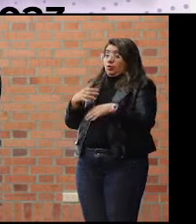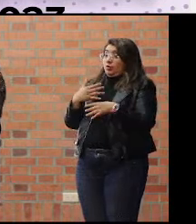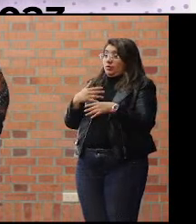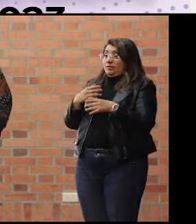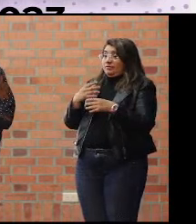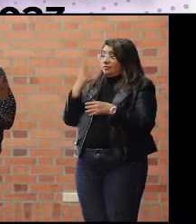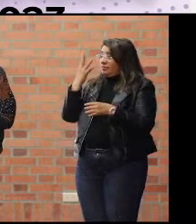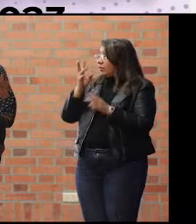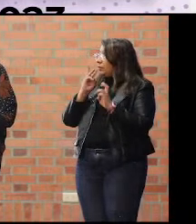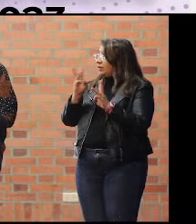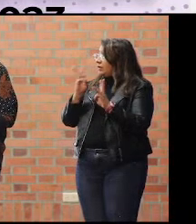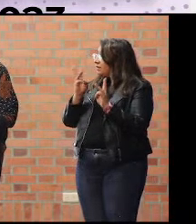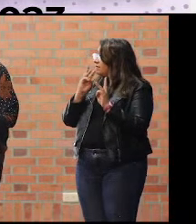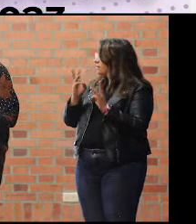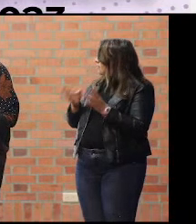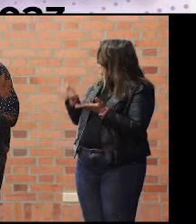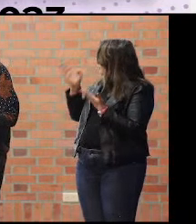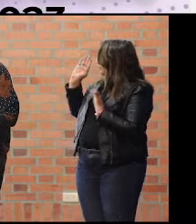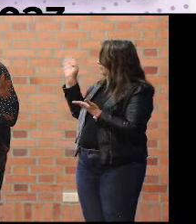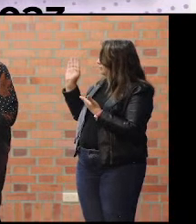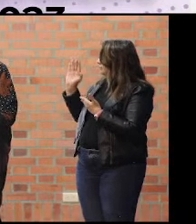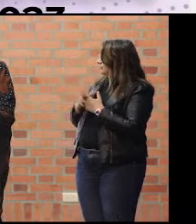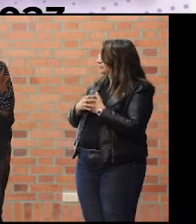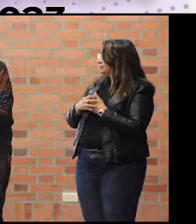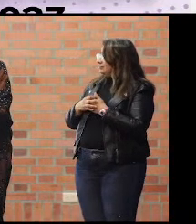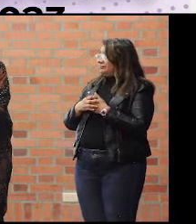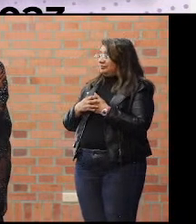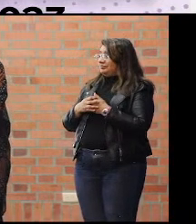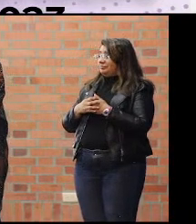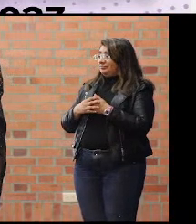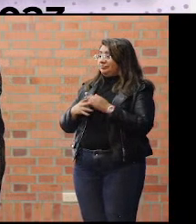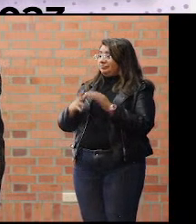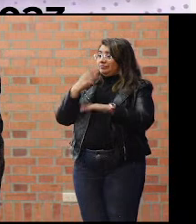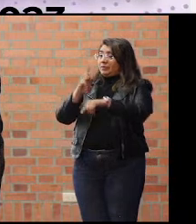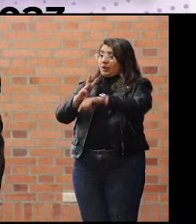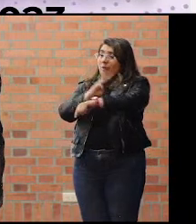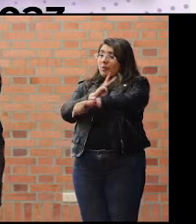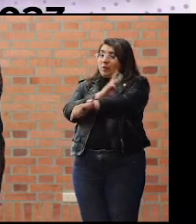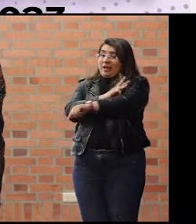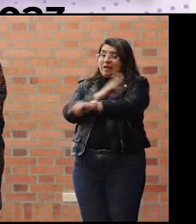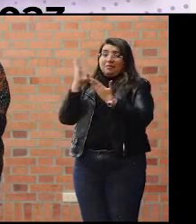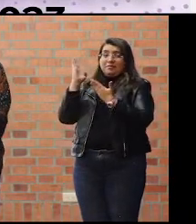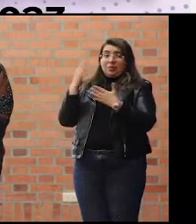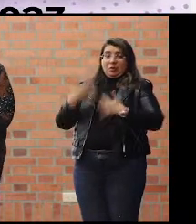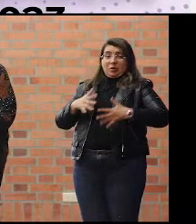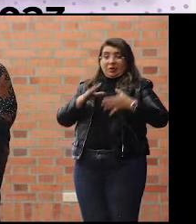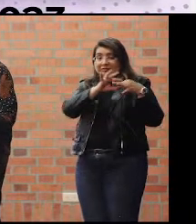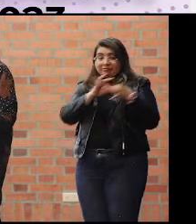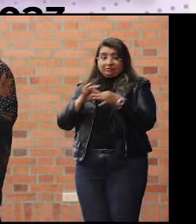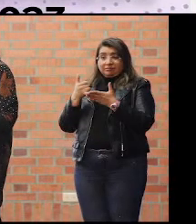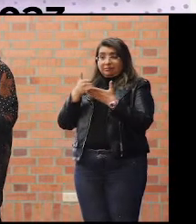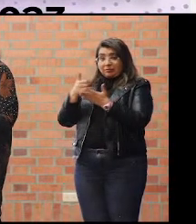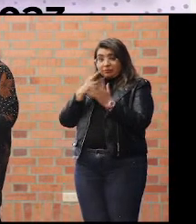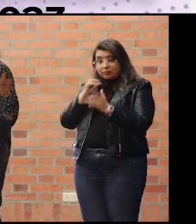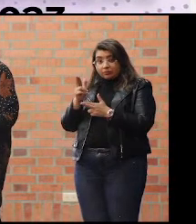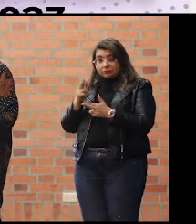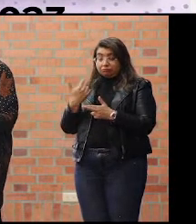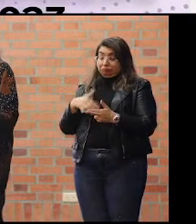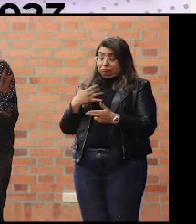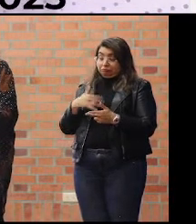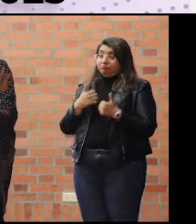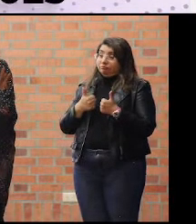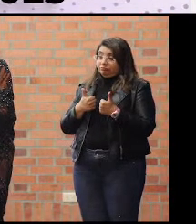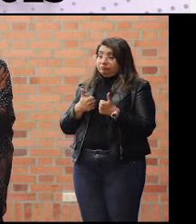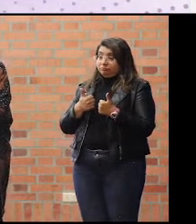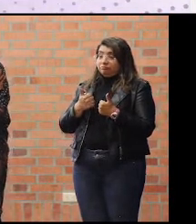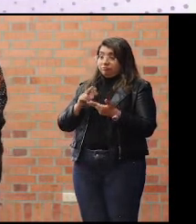que ya tengamos una página web que hoy estemos lanzando este premio que hayamos esto que he hecho